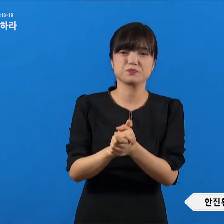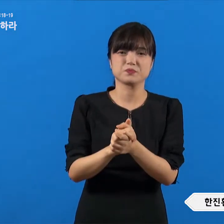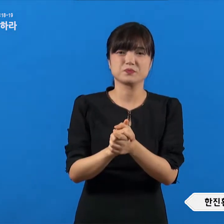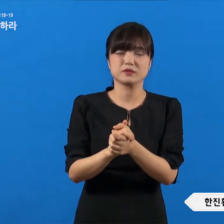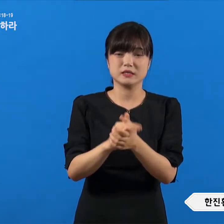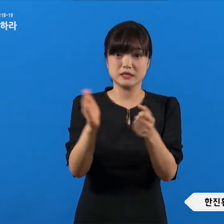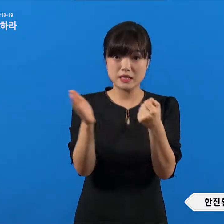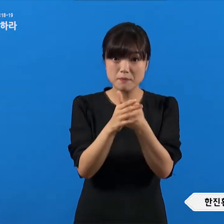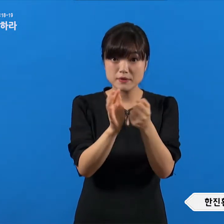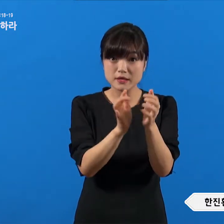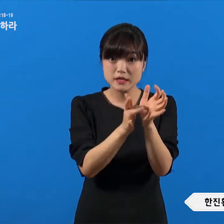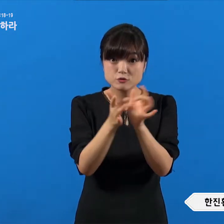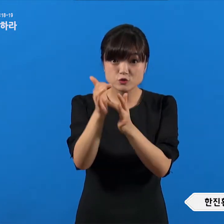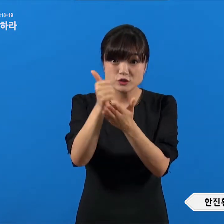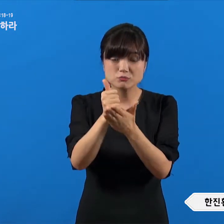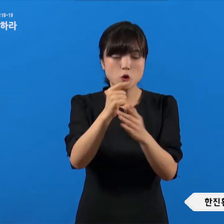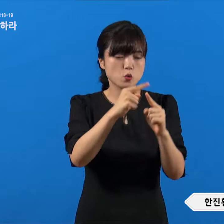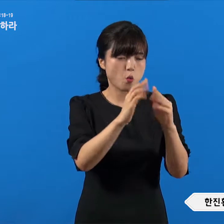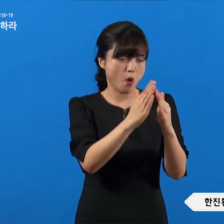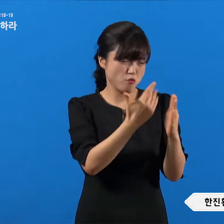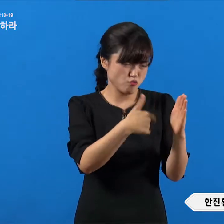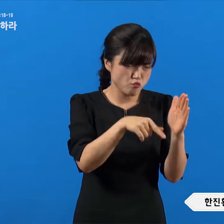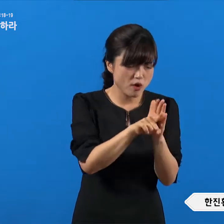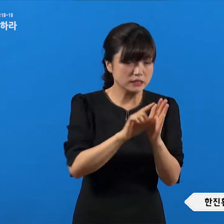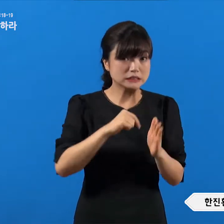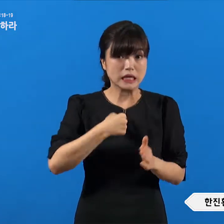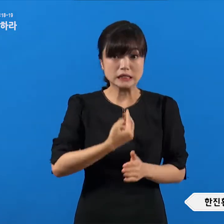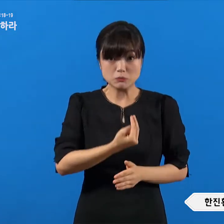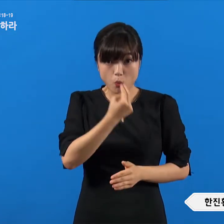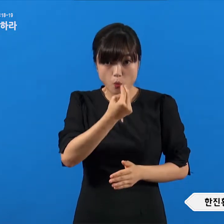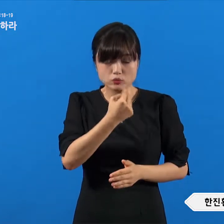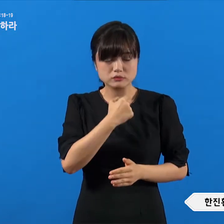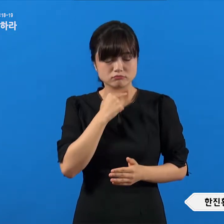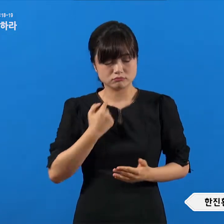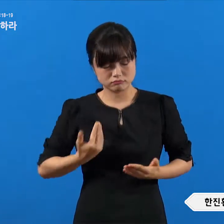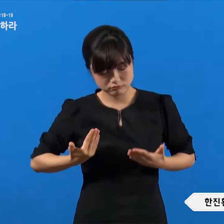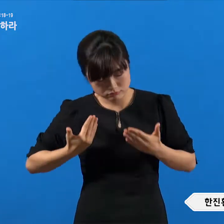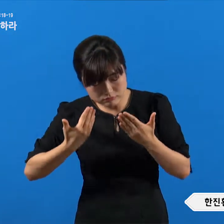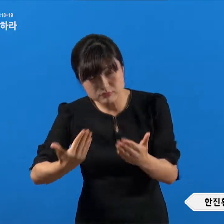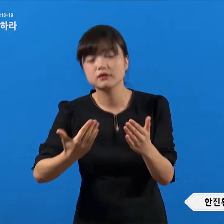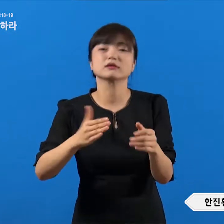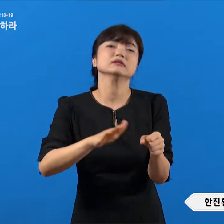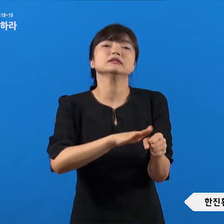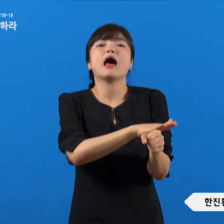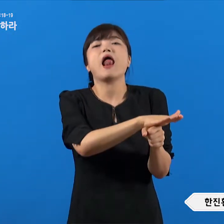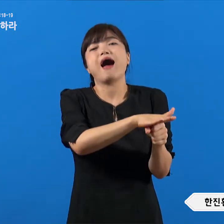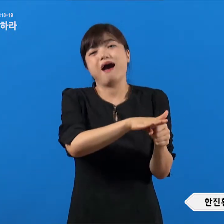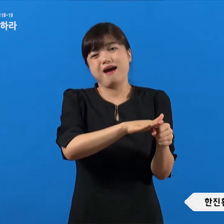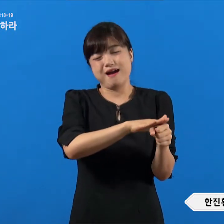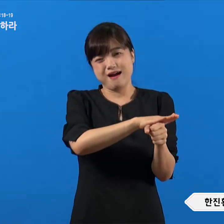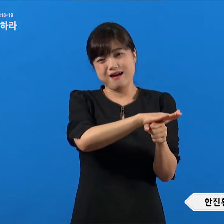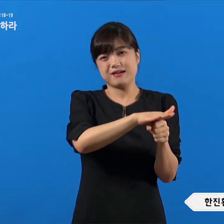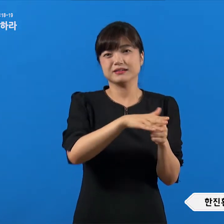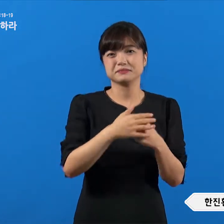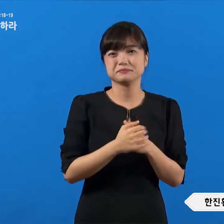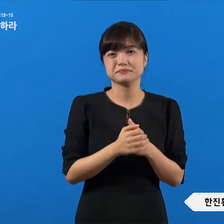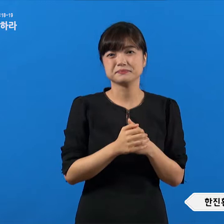그래서 예수님은 교회를 위해서 자기 생명을 내어주시기까지 희생하시면서 교회를